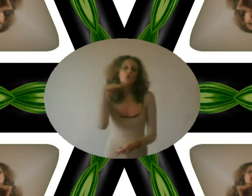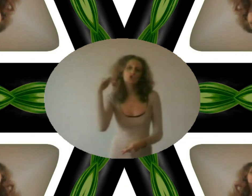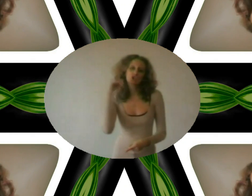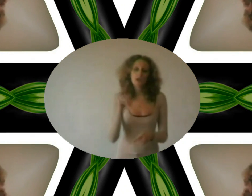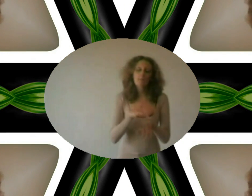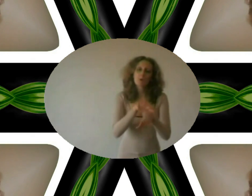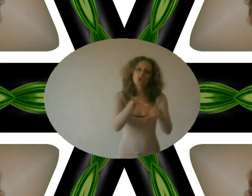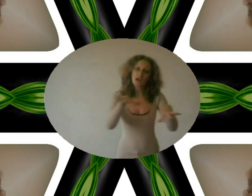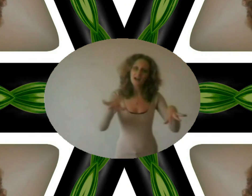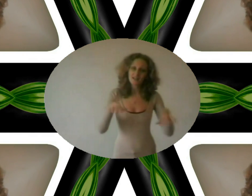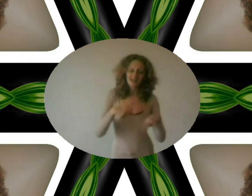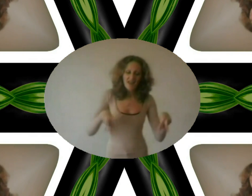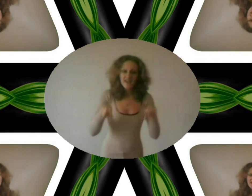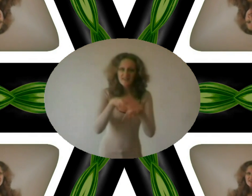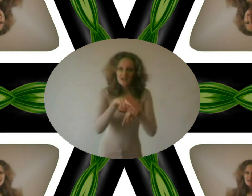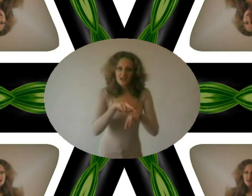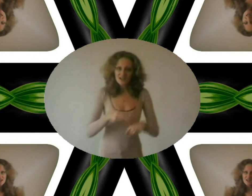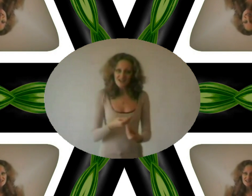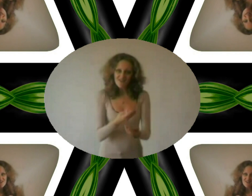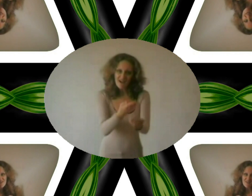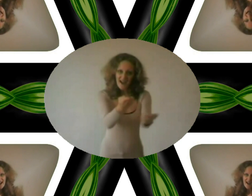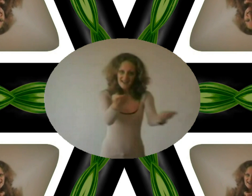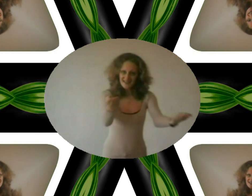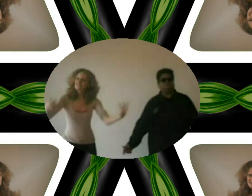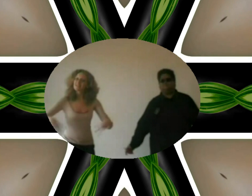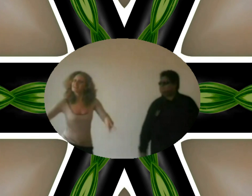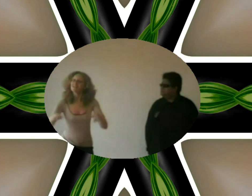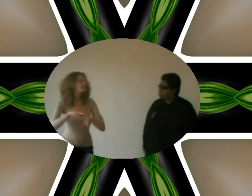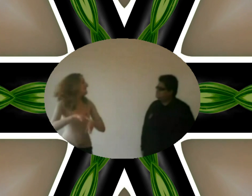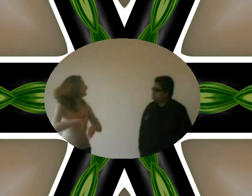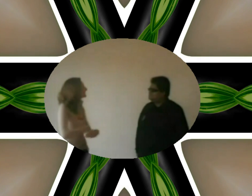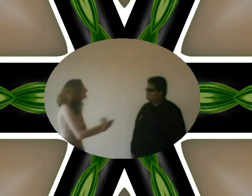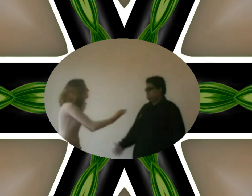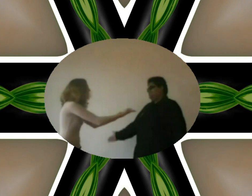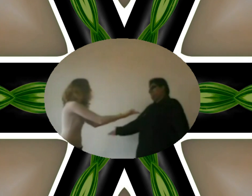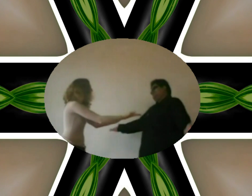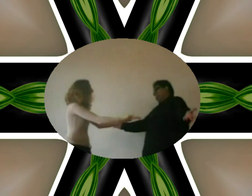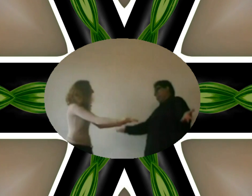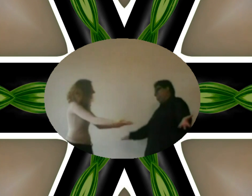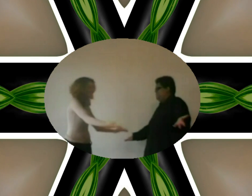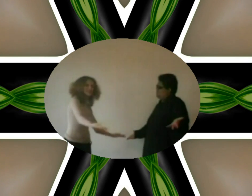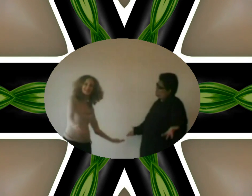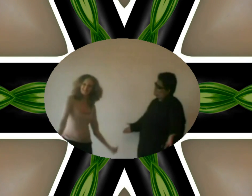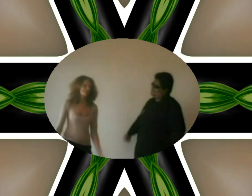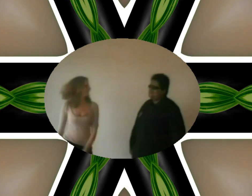Пресичам чужди площади и търся вас, търся вас.